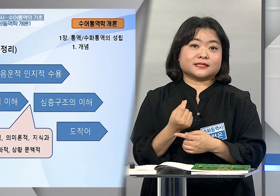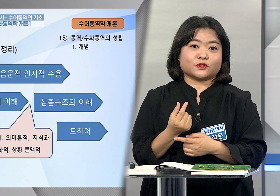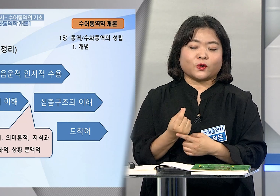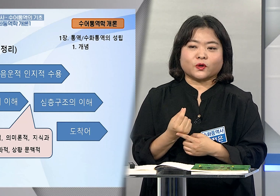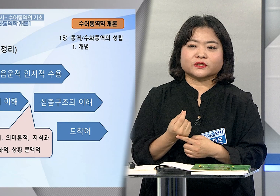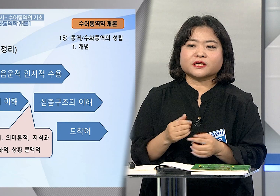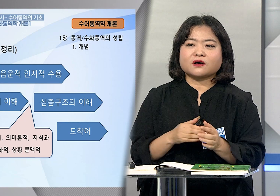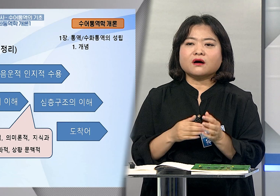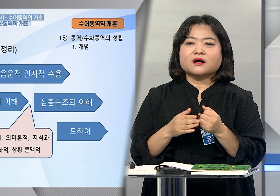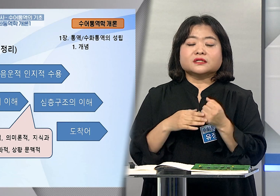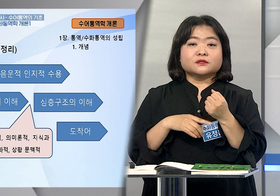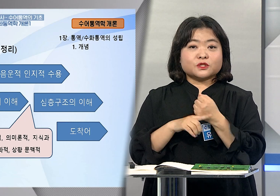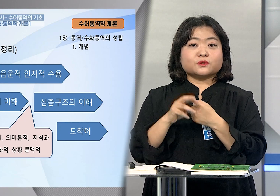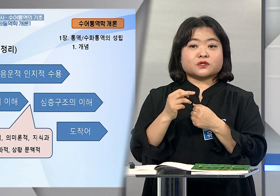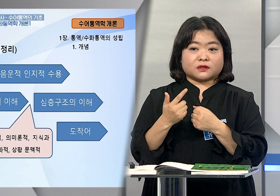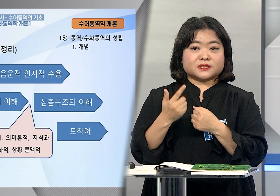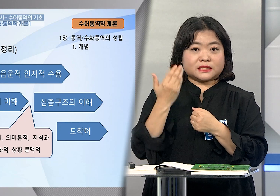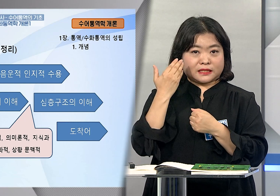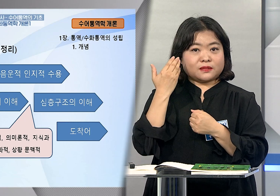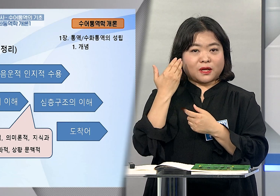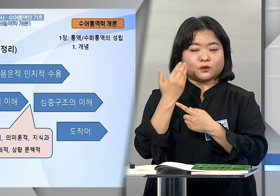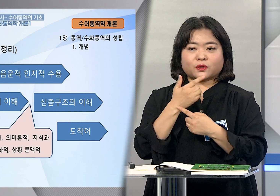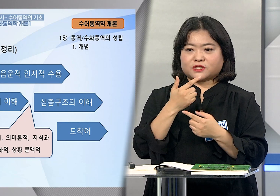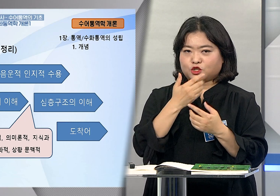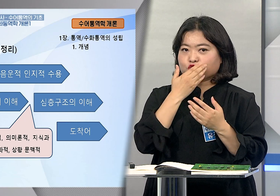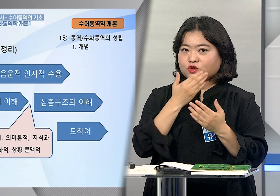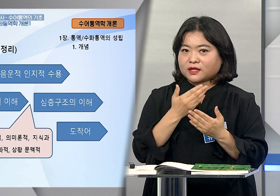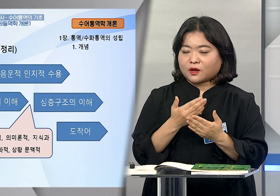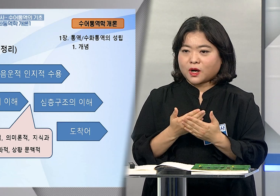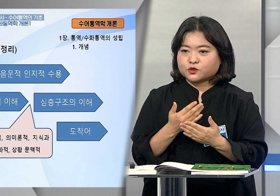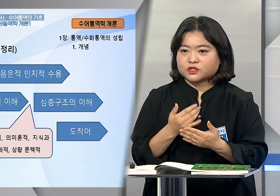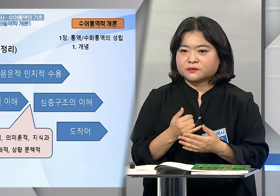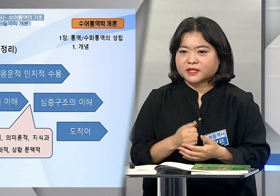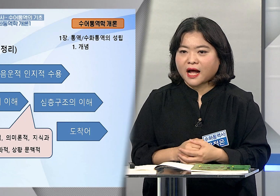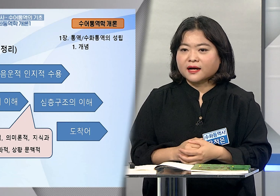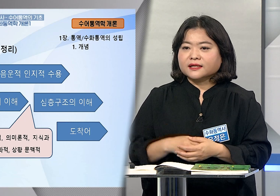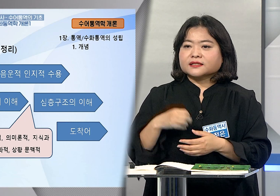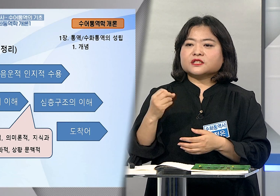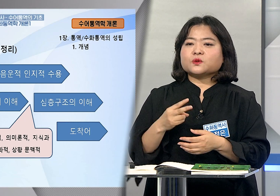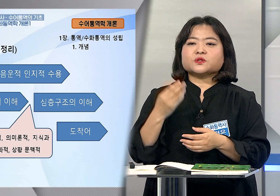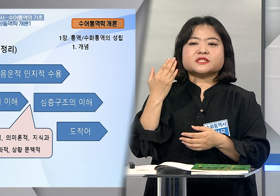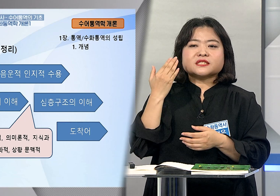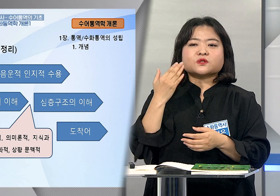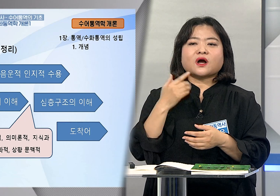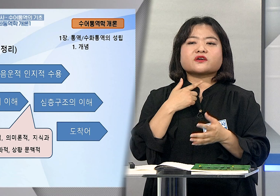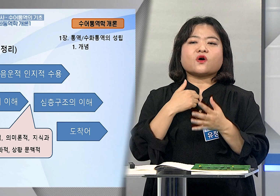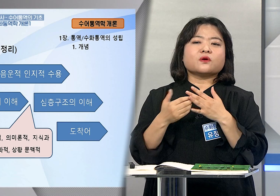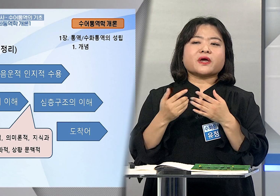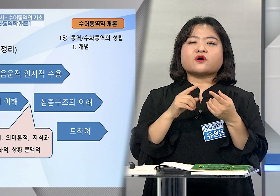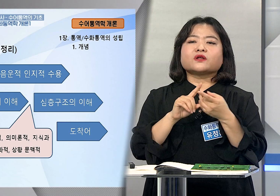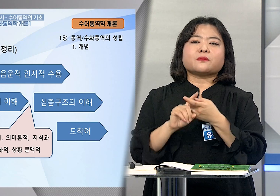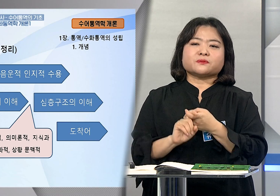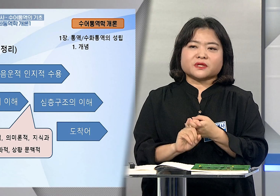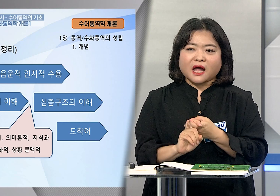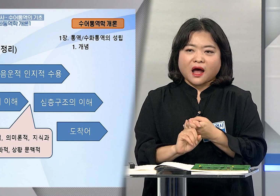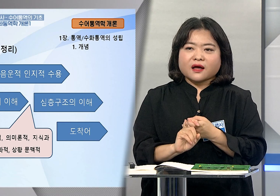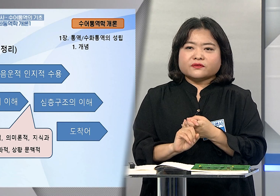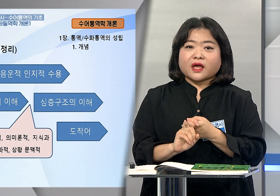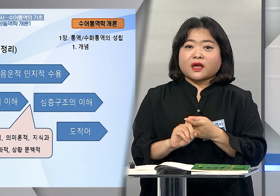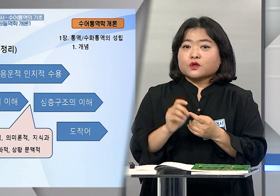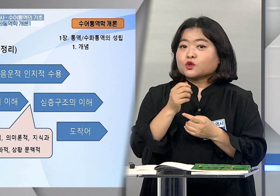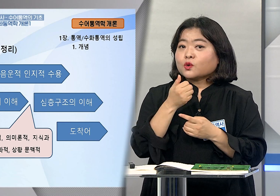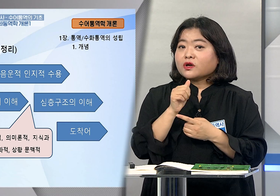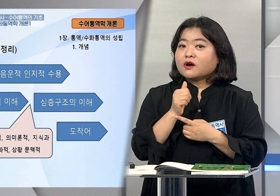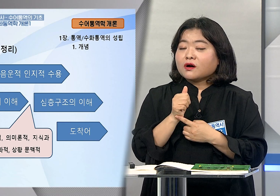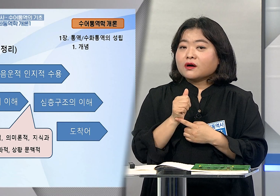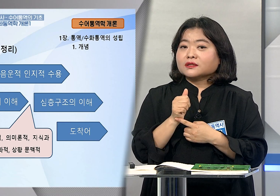것과 같죠. 그래서 의미론적 지식 기반도 굉장히 중요하다고 할 수 있습니다. 그리고 지식과 경험의 연합입니다.